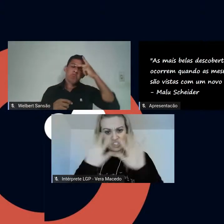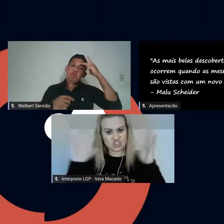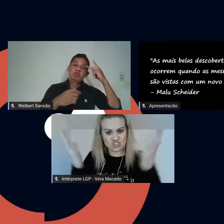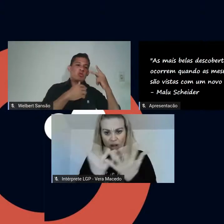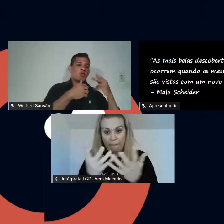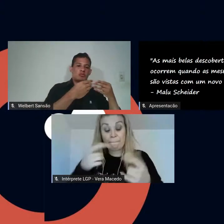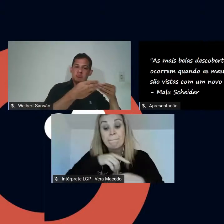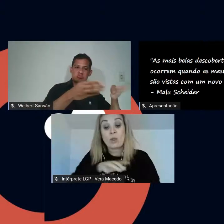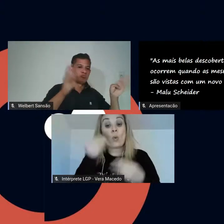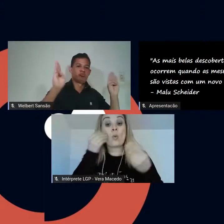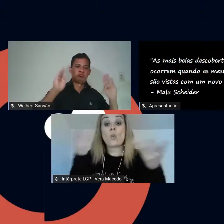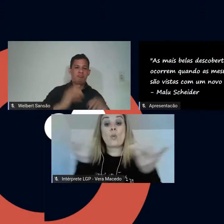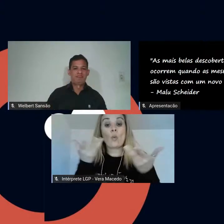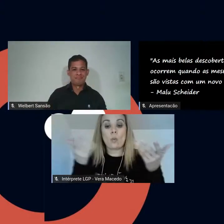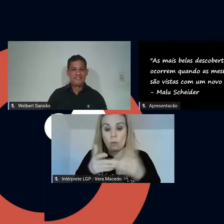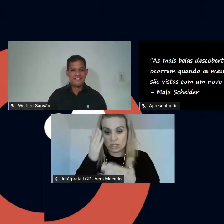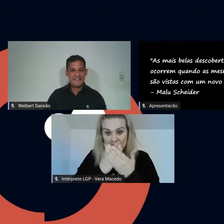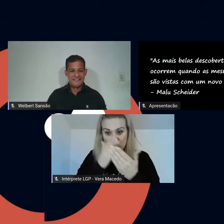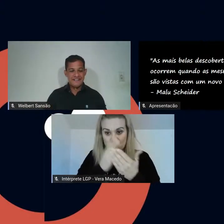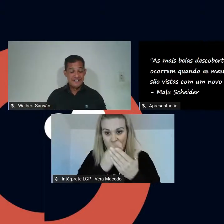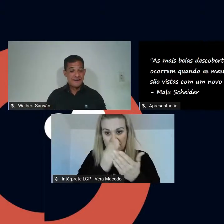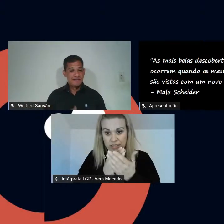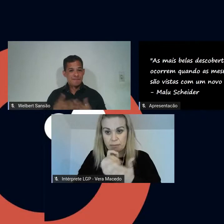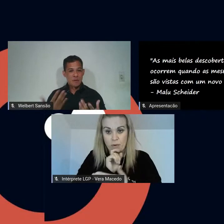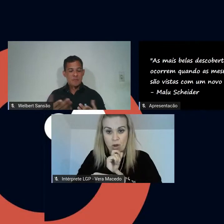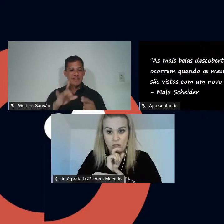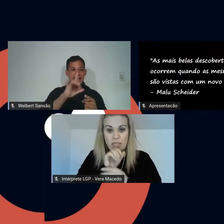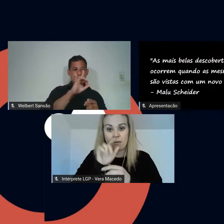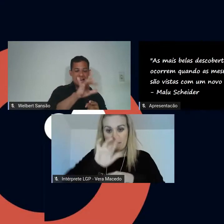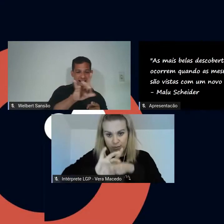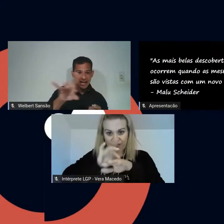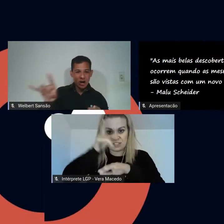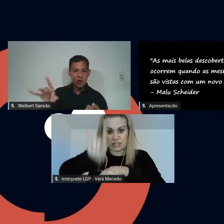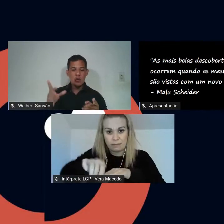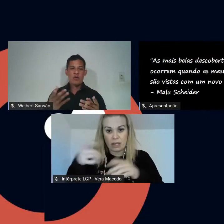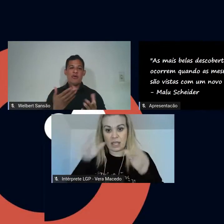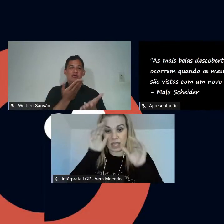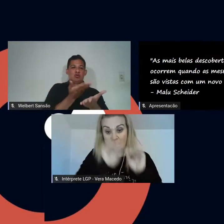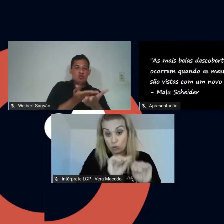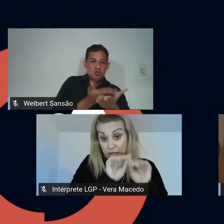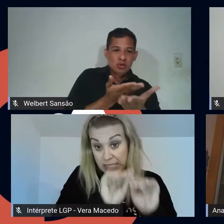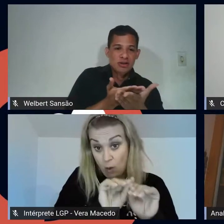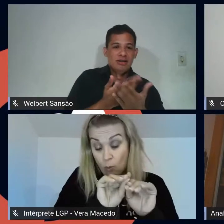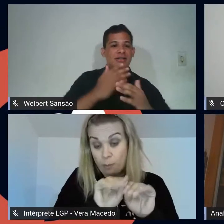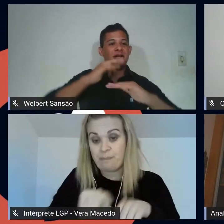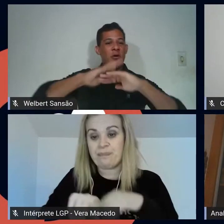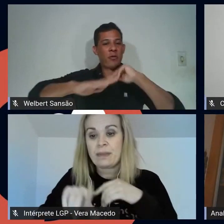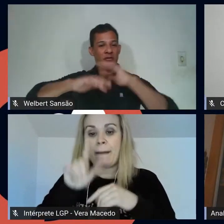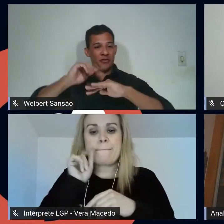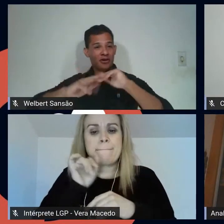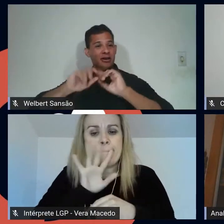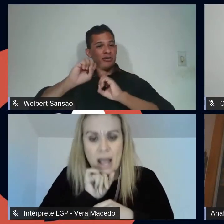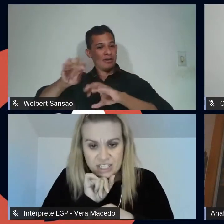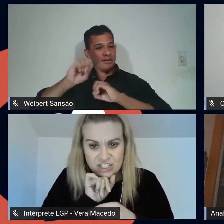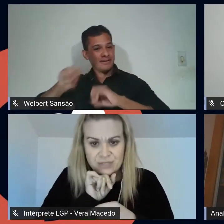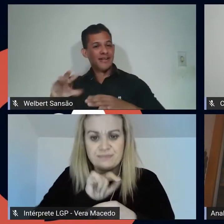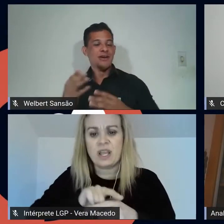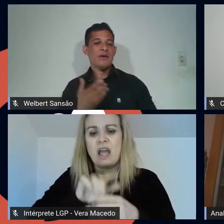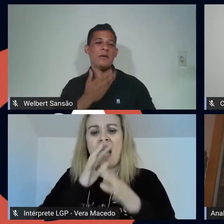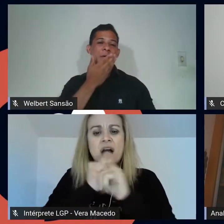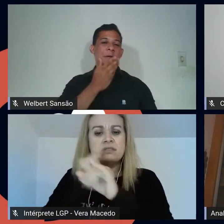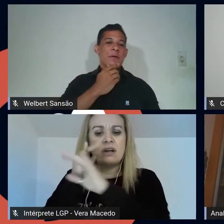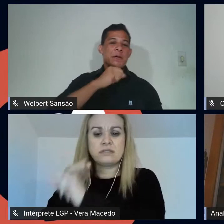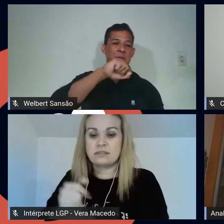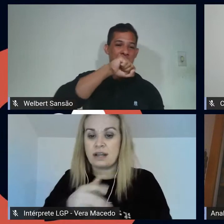medida em que os estudantes, os profissionais de educação, pais e outros